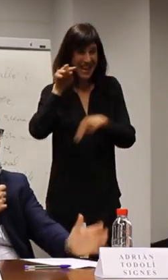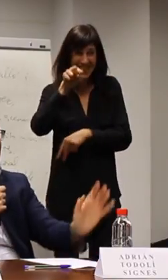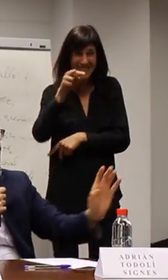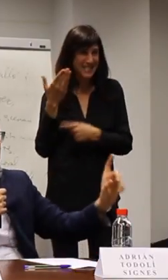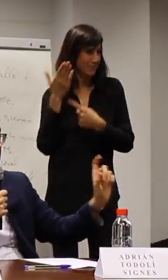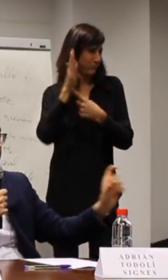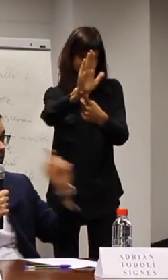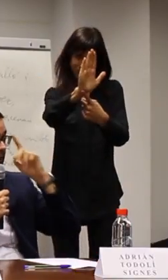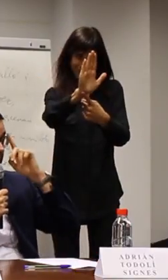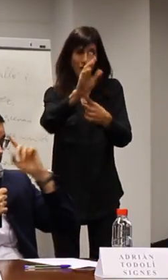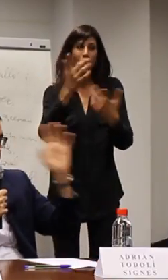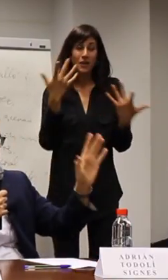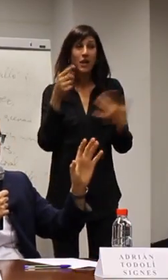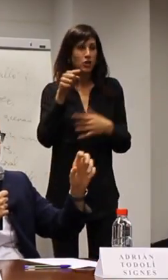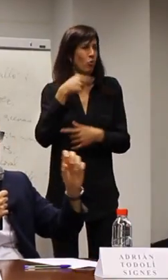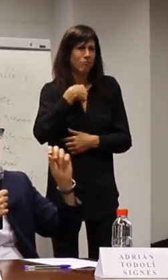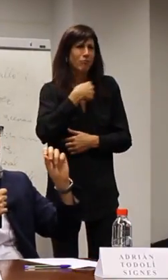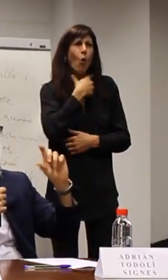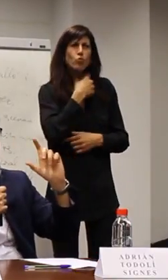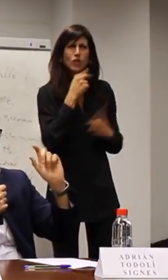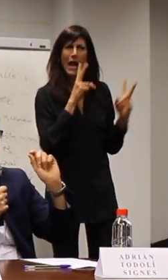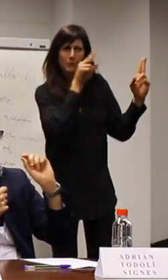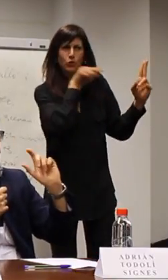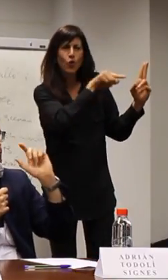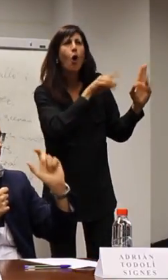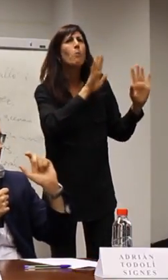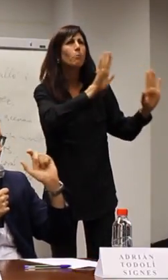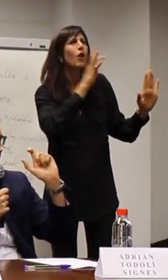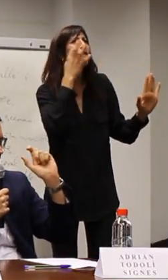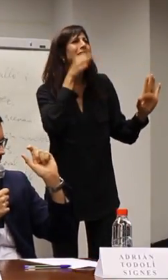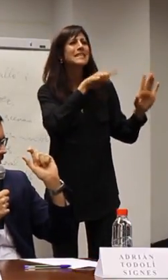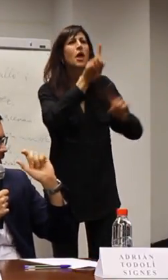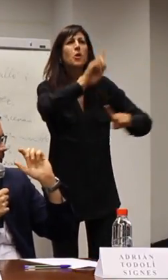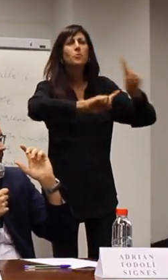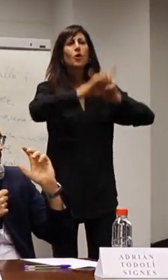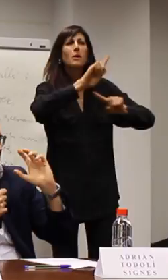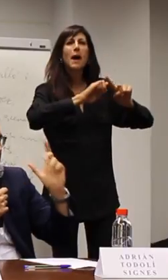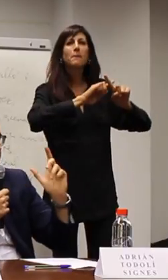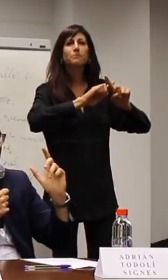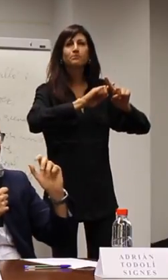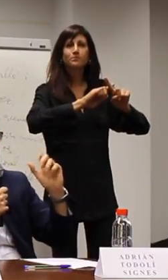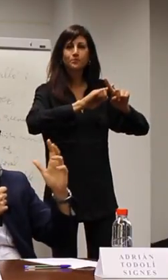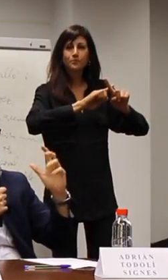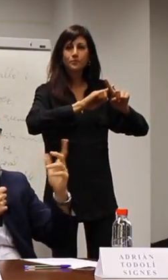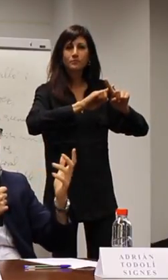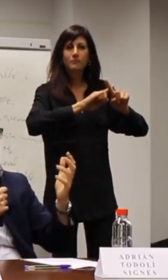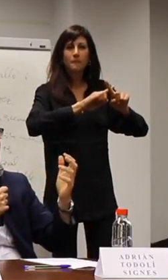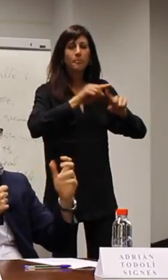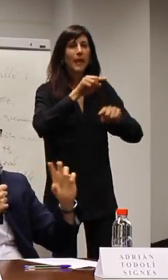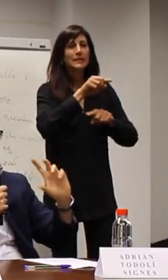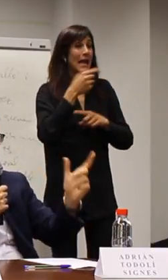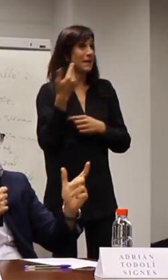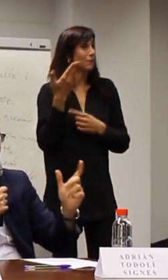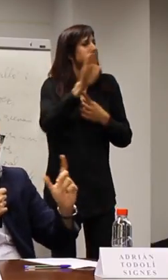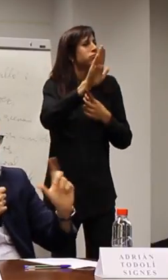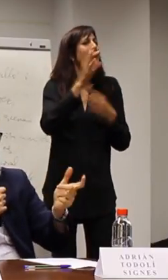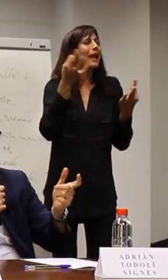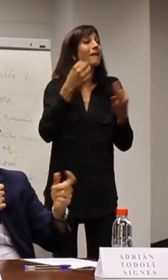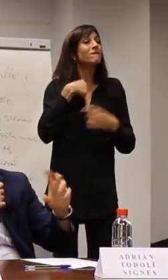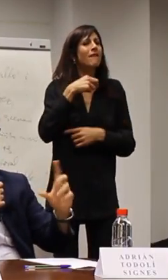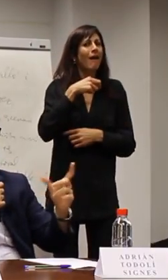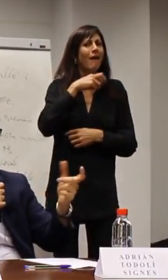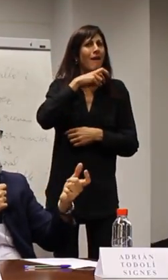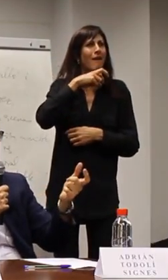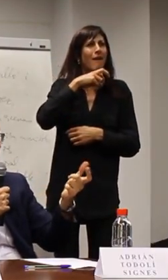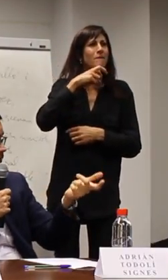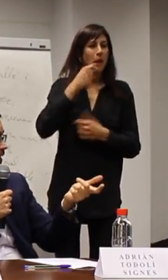un problema, y de hecho en Black Mirror, a mí me gustó el capítulo, pero no señala uno de los problemas más importantes, porque ahí en Black Mirror se valora a la gente,